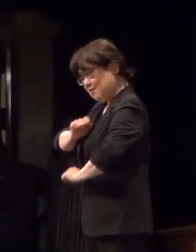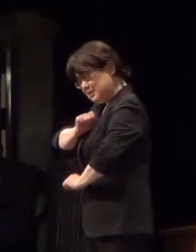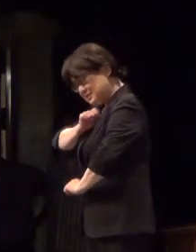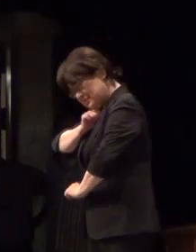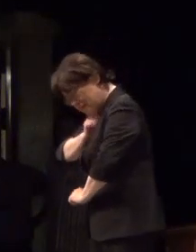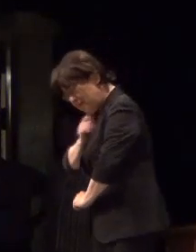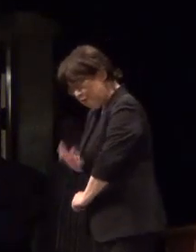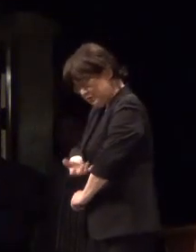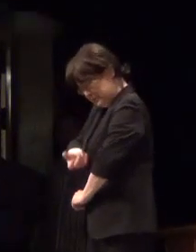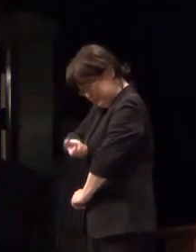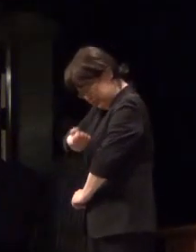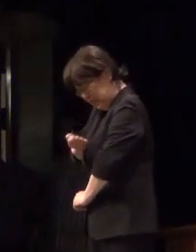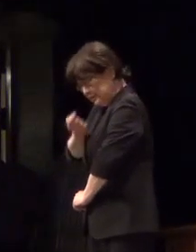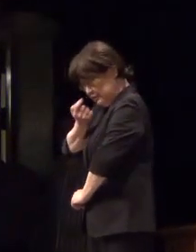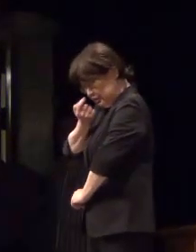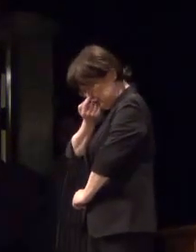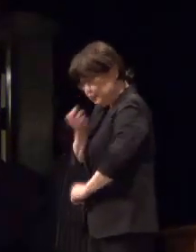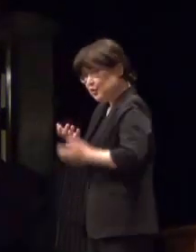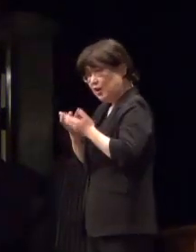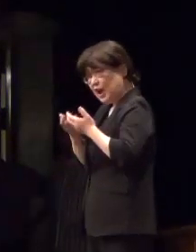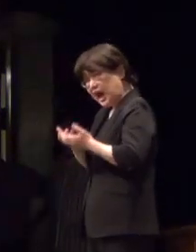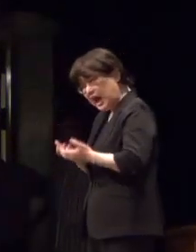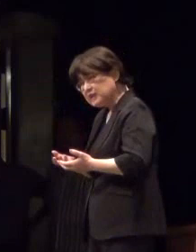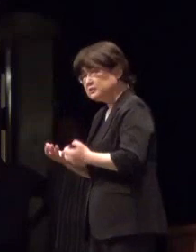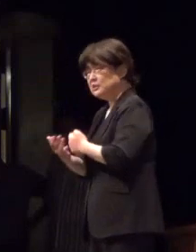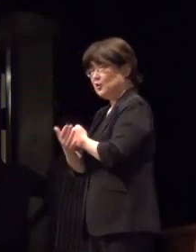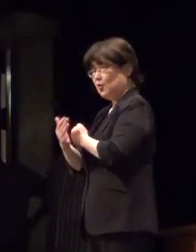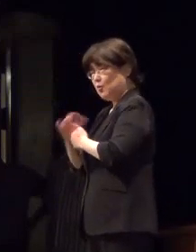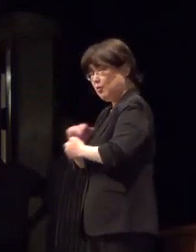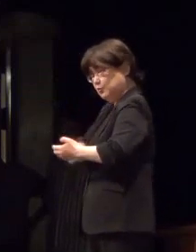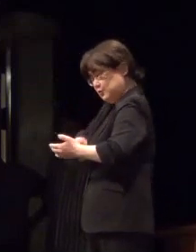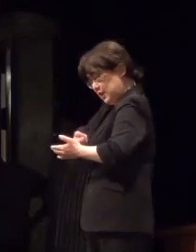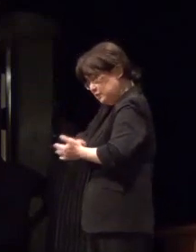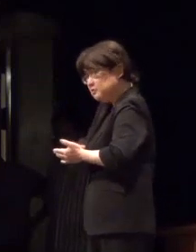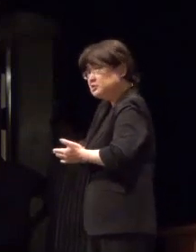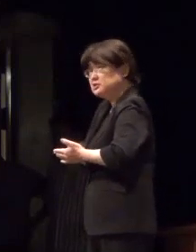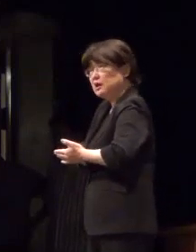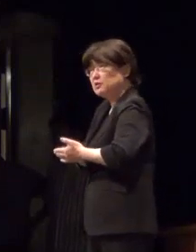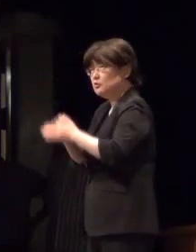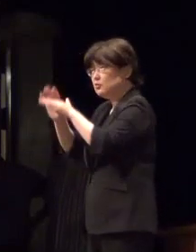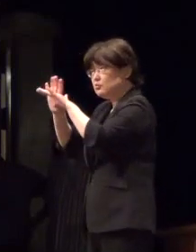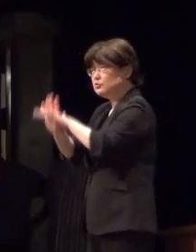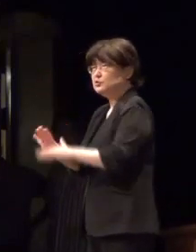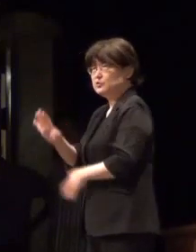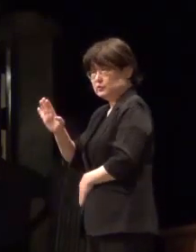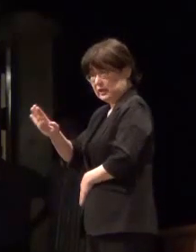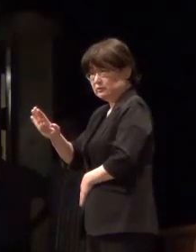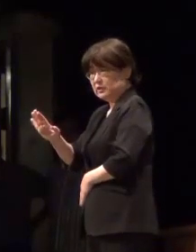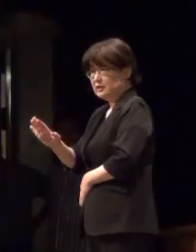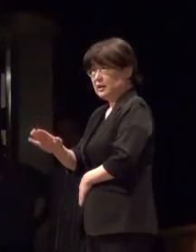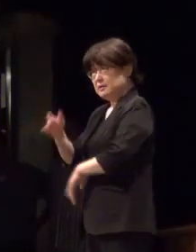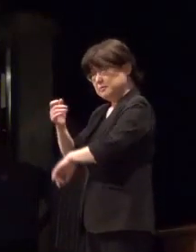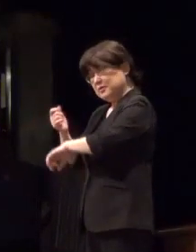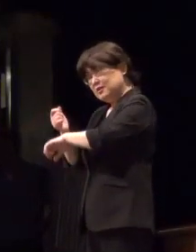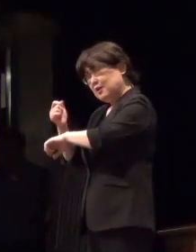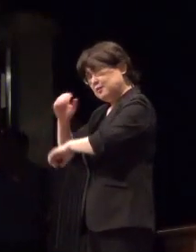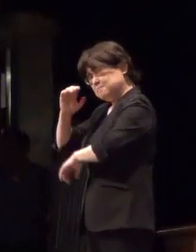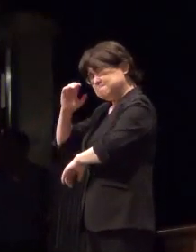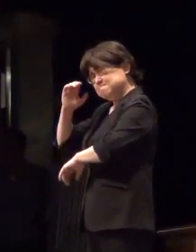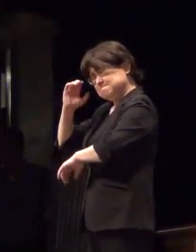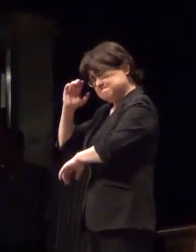して自分の安全を守ろうと決意したというのです。これは大変なことなんです。